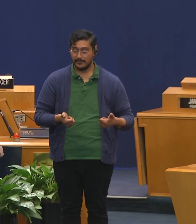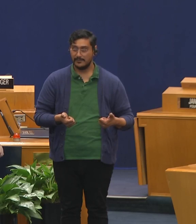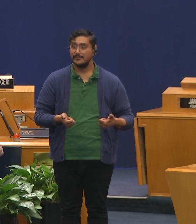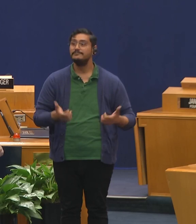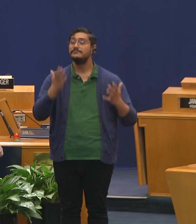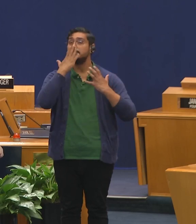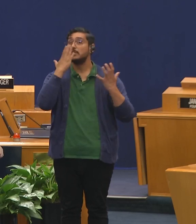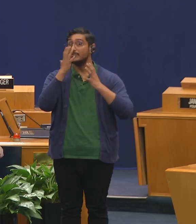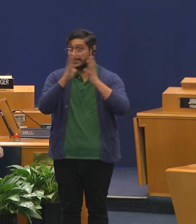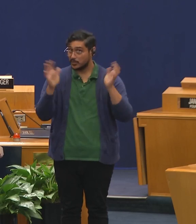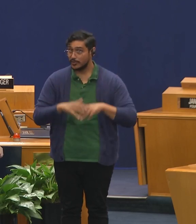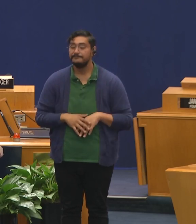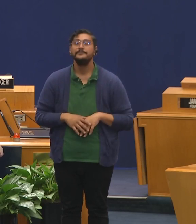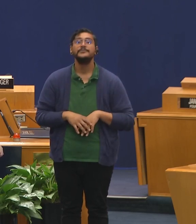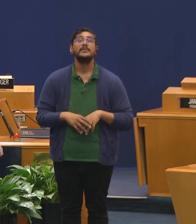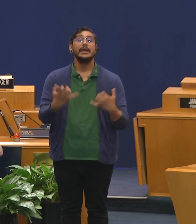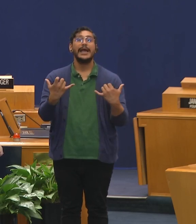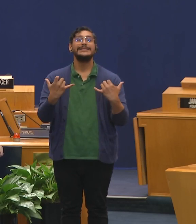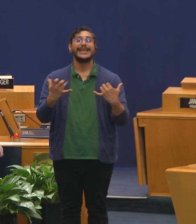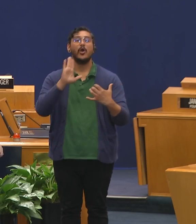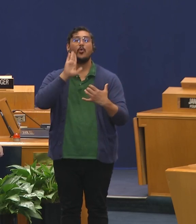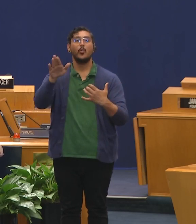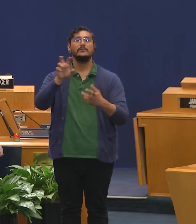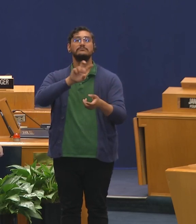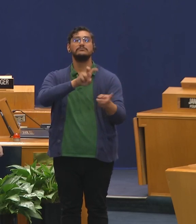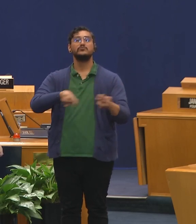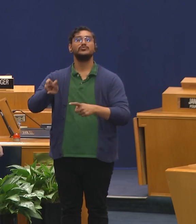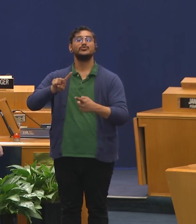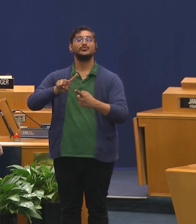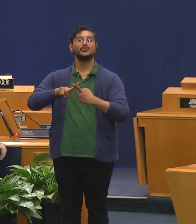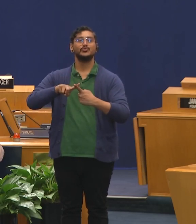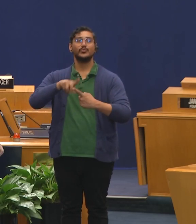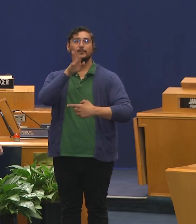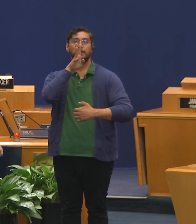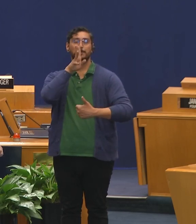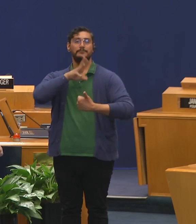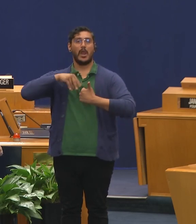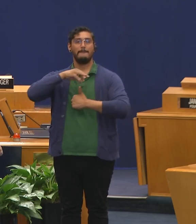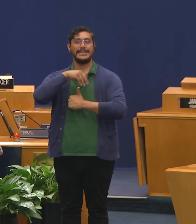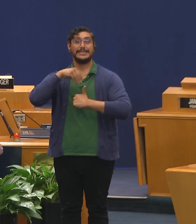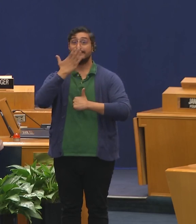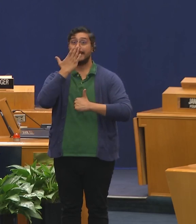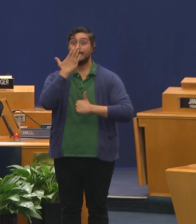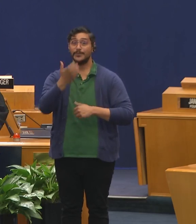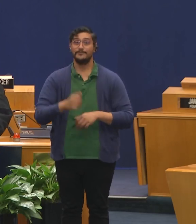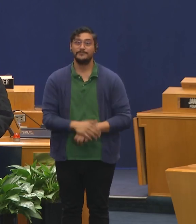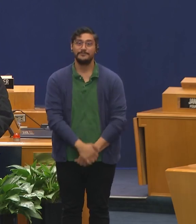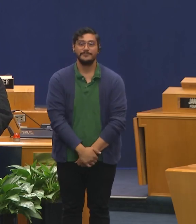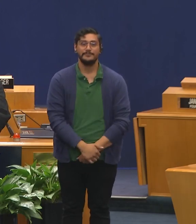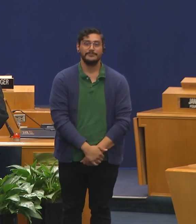Muchas gracias. And now we'll be transitioning to our remarks in Armenian. Thank you.